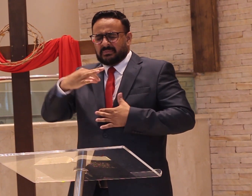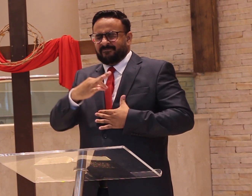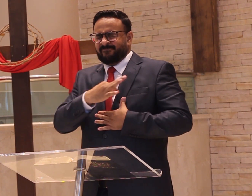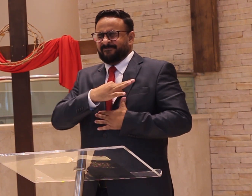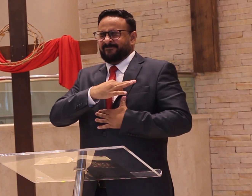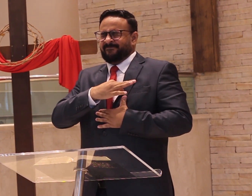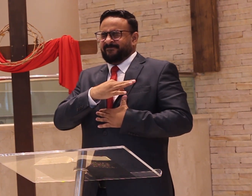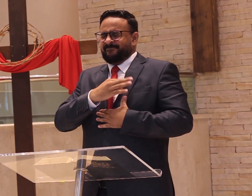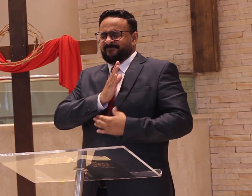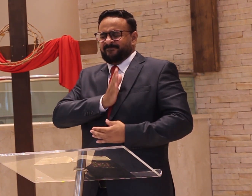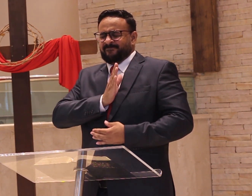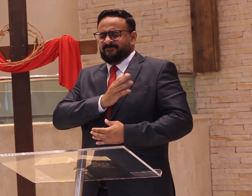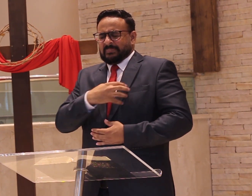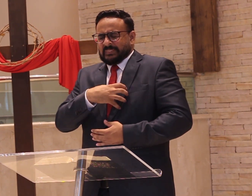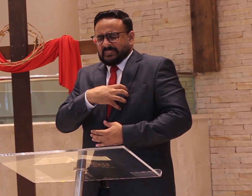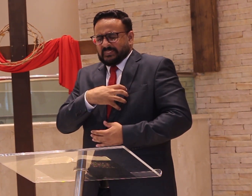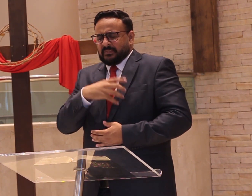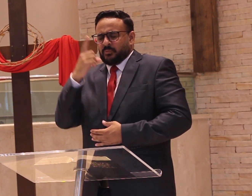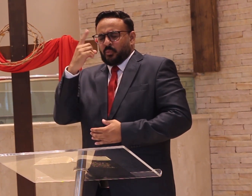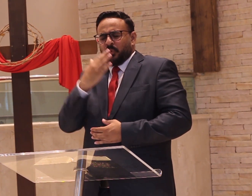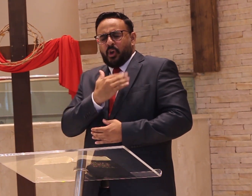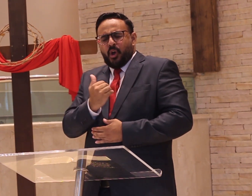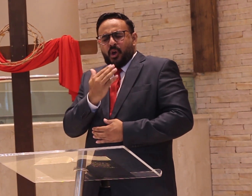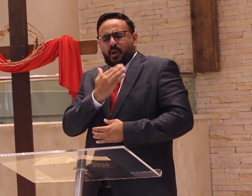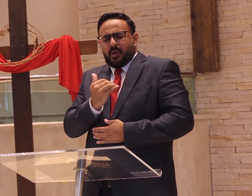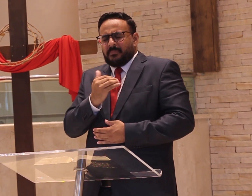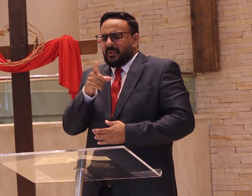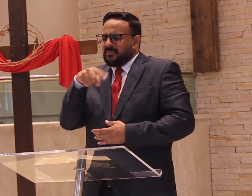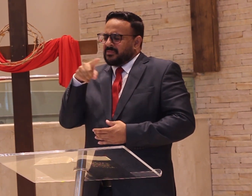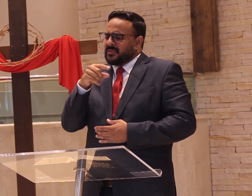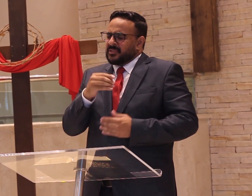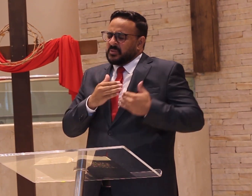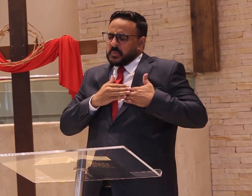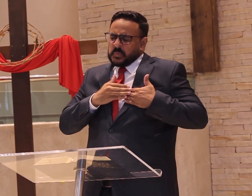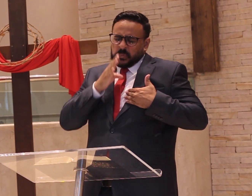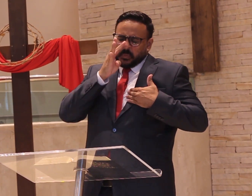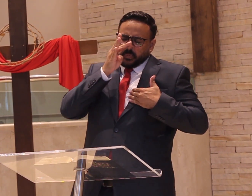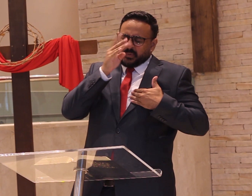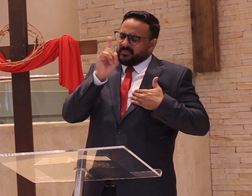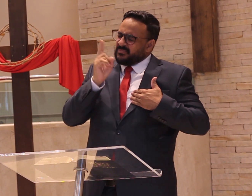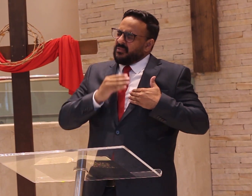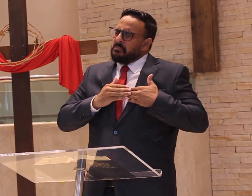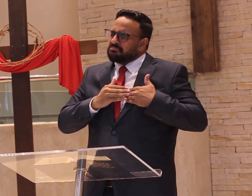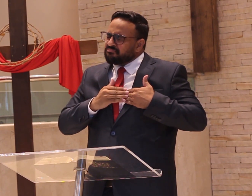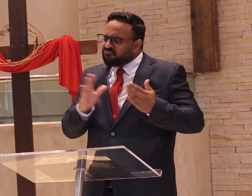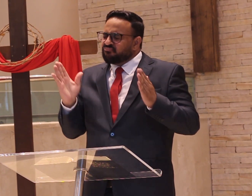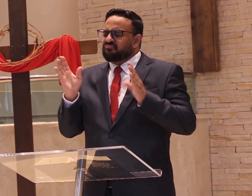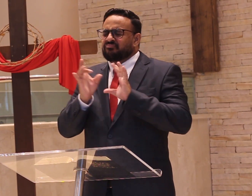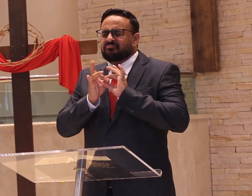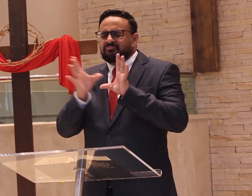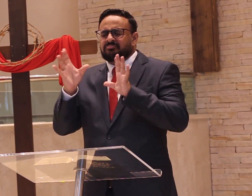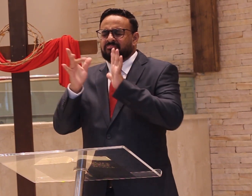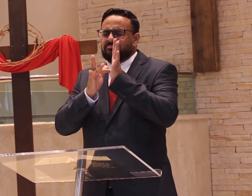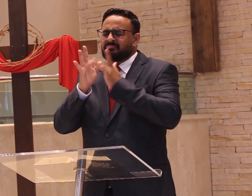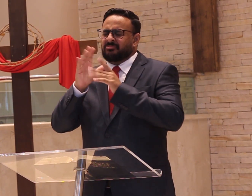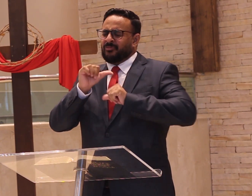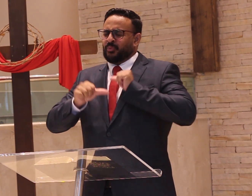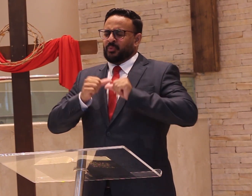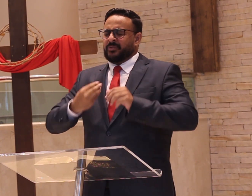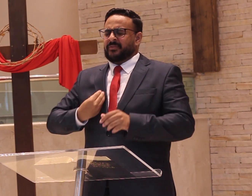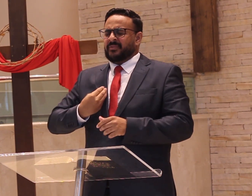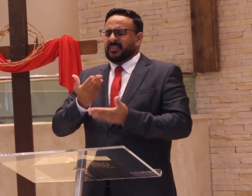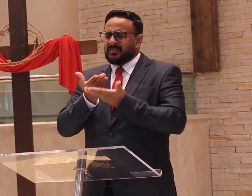Santo Espírito na vida e no coração de cada pessoa, para que essas pessoas sintam o chamado, não sejam teimosas,